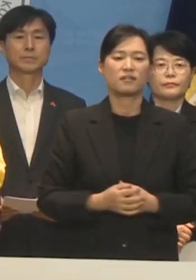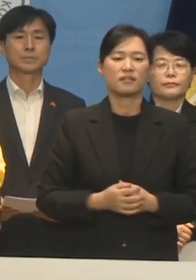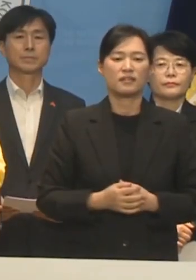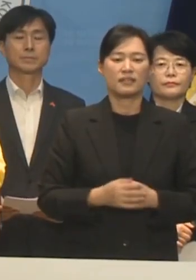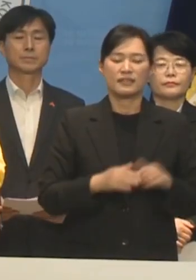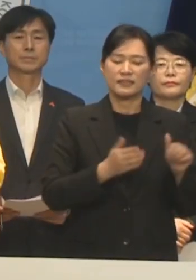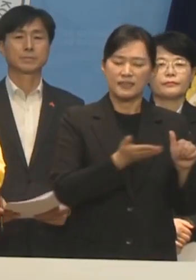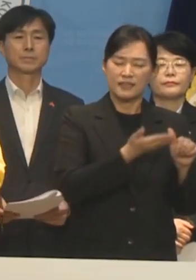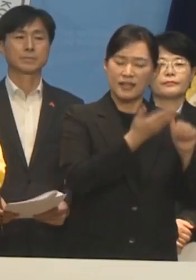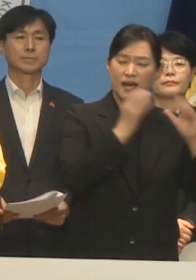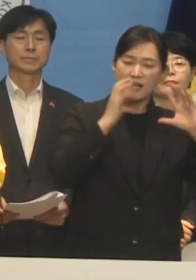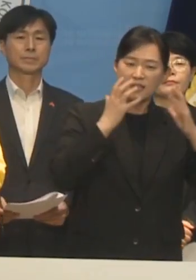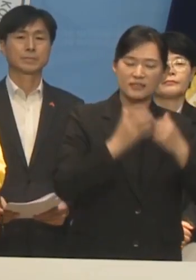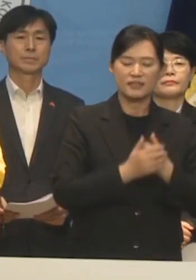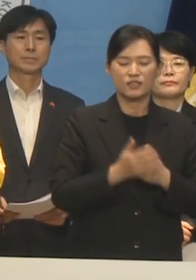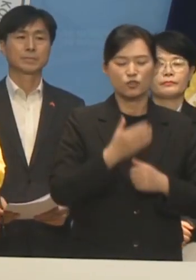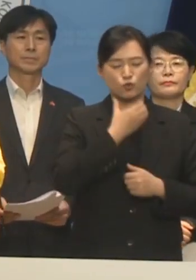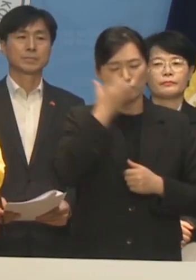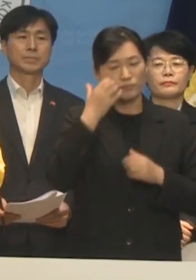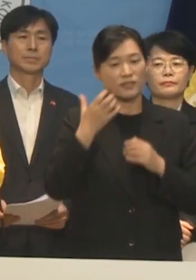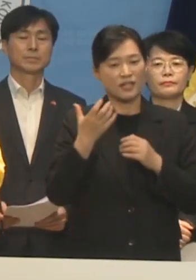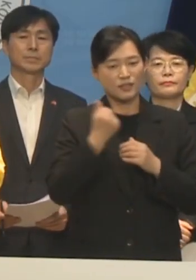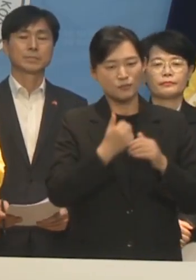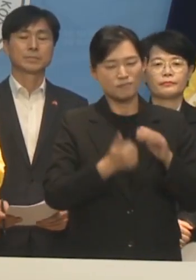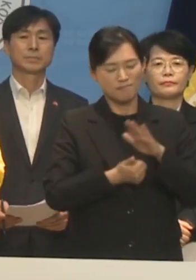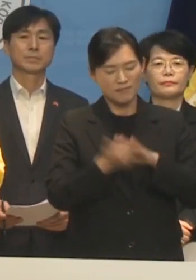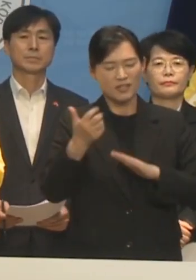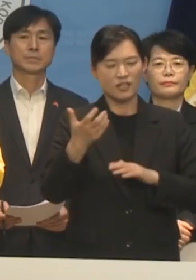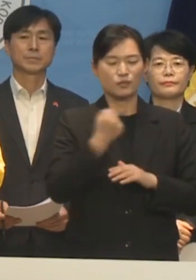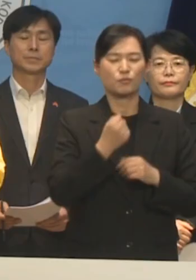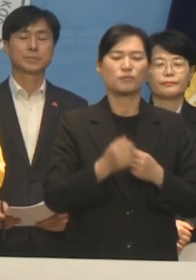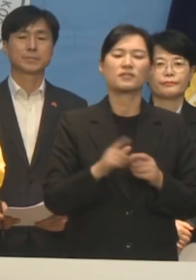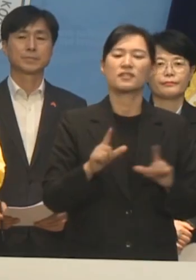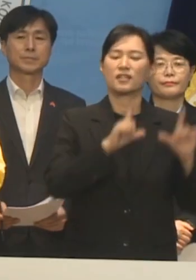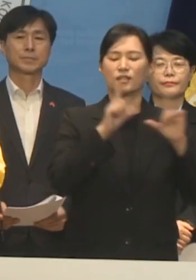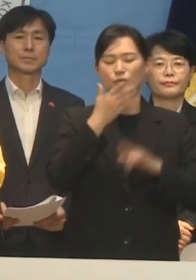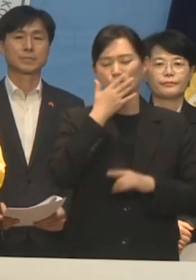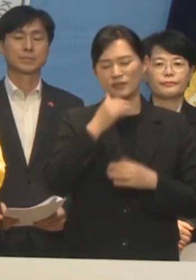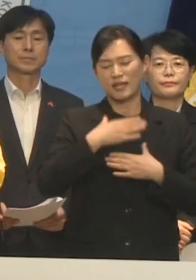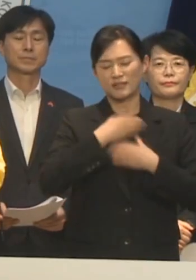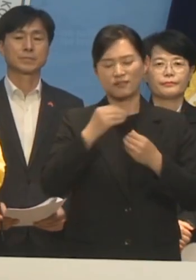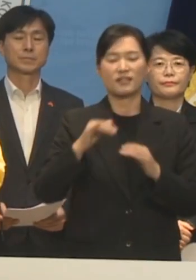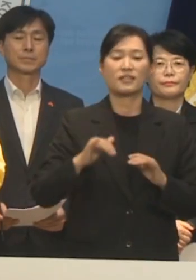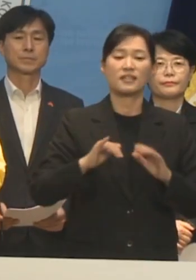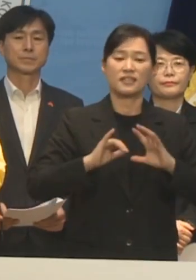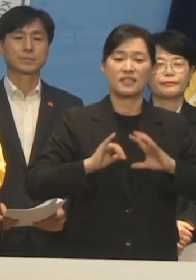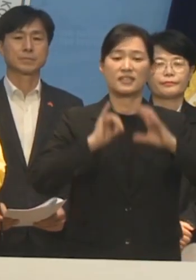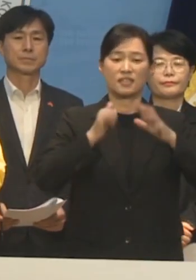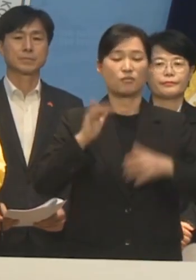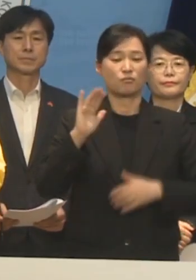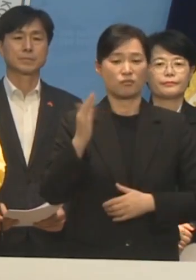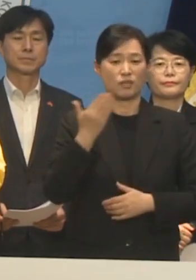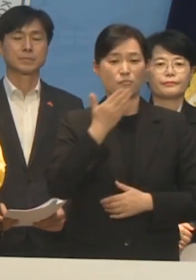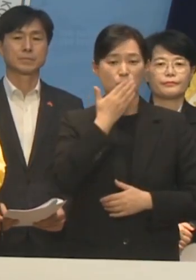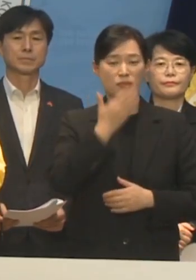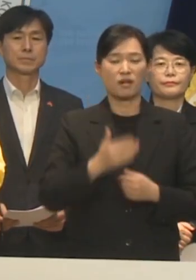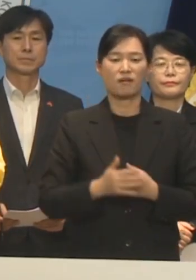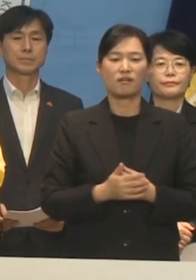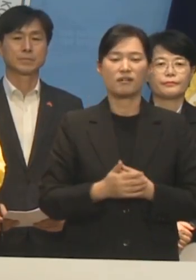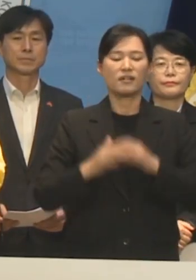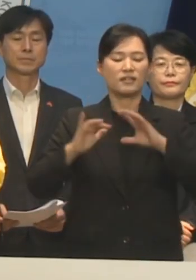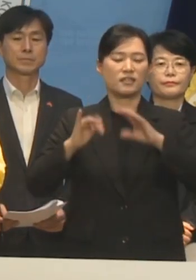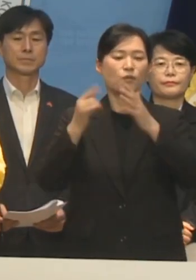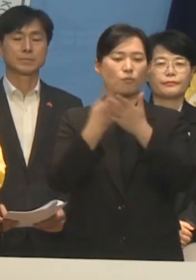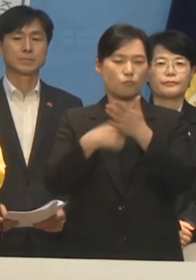자라나는 아이들이 가진 꿈을 이루기 위해 재능과 능력을 마음껏 키워나가는 안전한 세상이 될 수 있을 것입니다. 이런 세상을